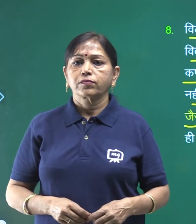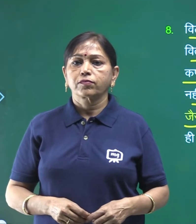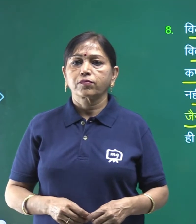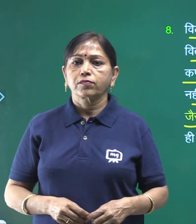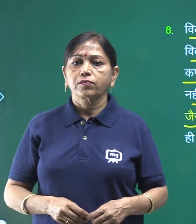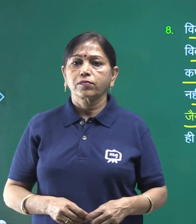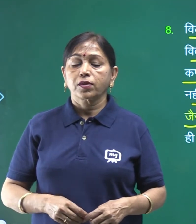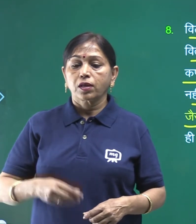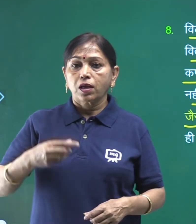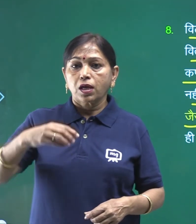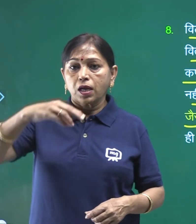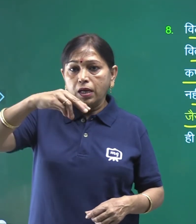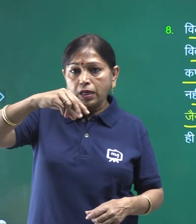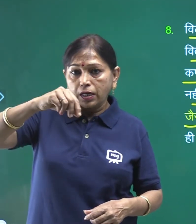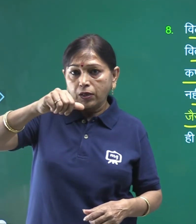नींबू चीनी पानी में